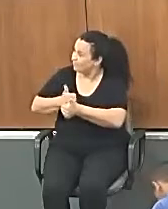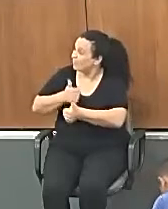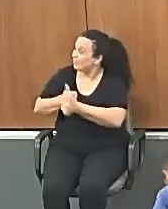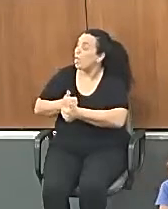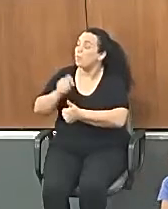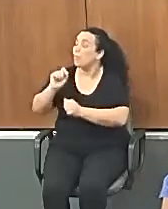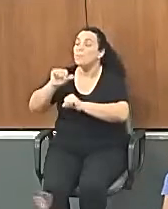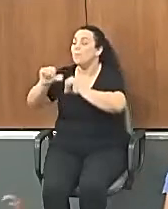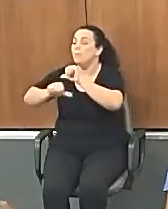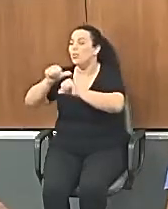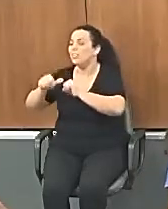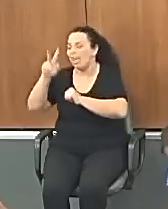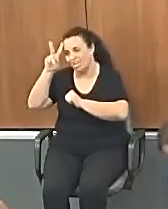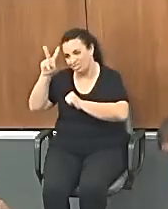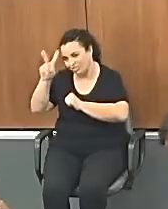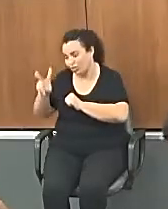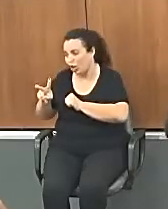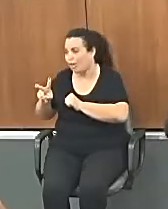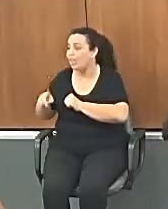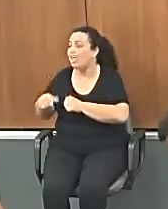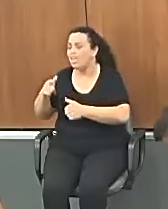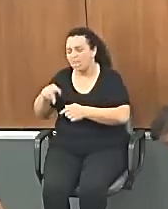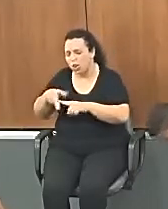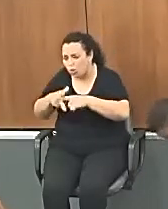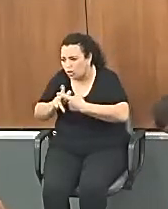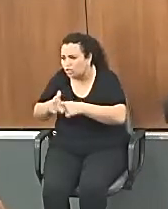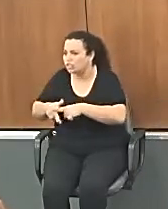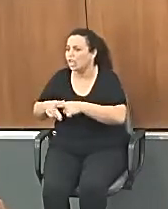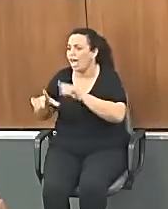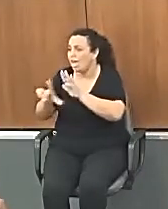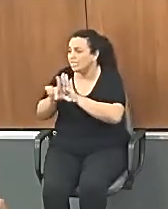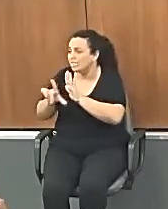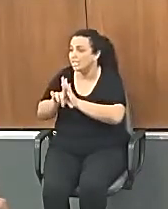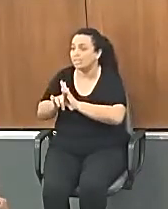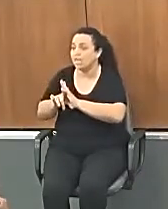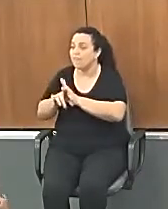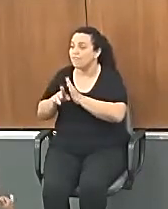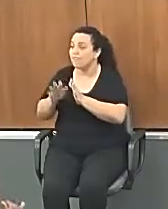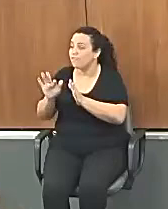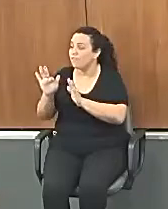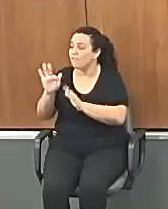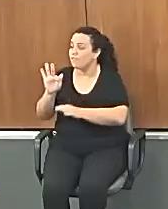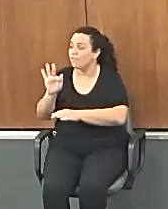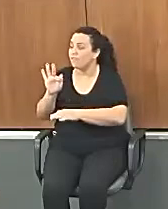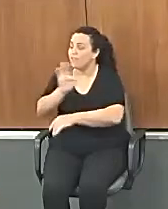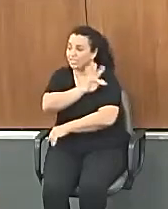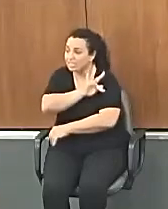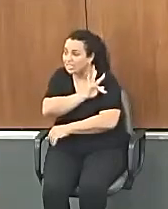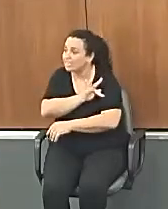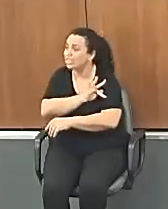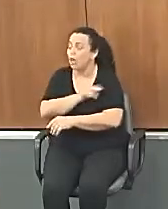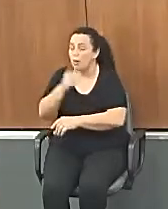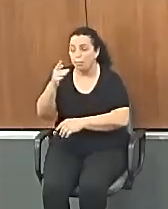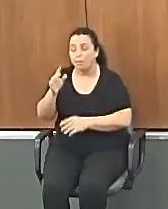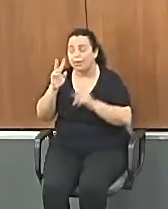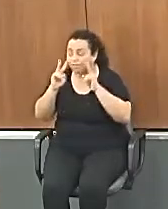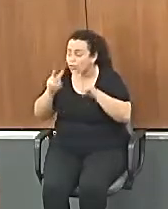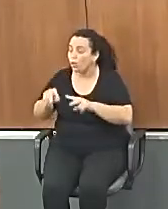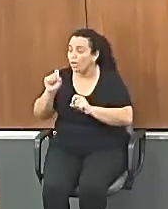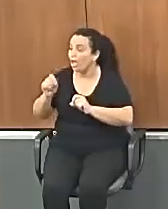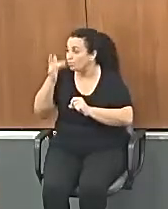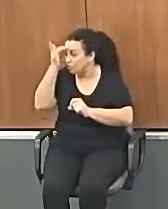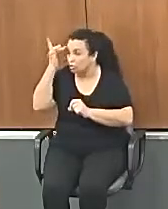e aprimorar a legislação fiscalizar para que as pessoas com deficiência possam ter sempre o que é de direito